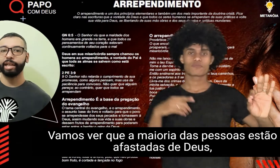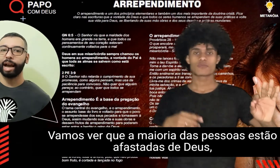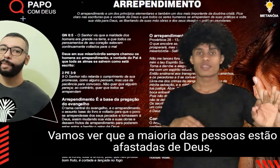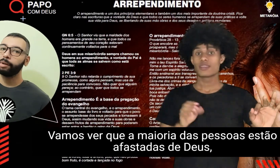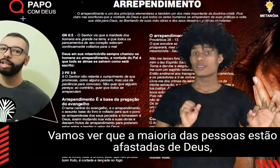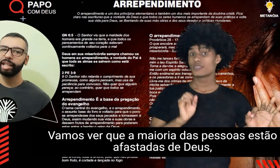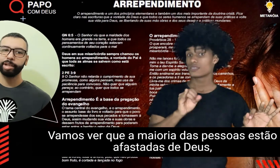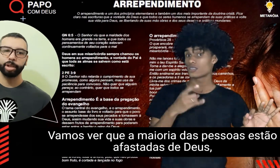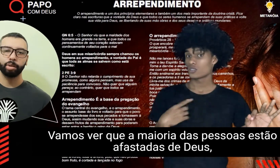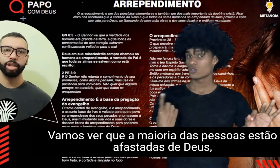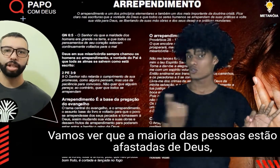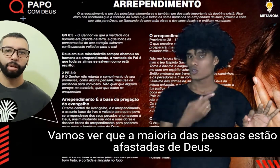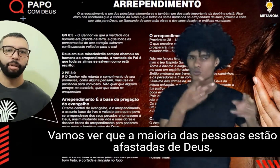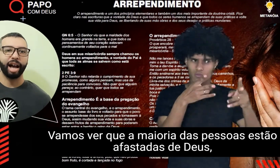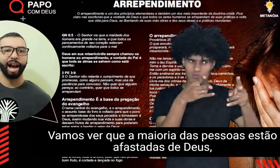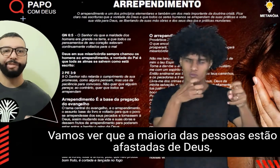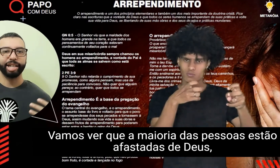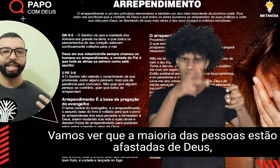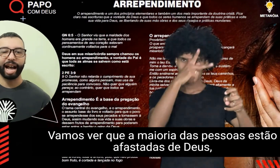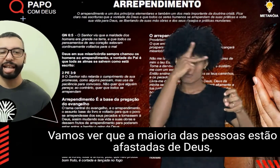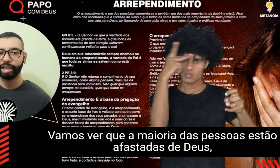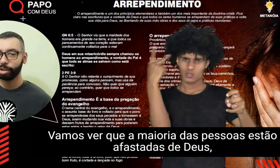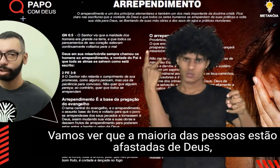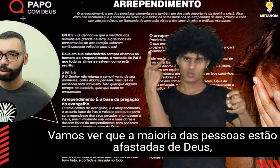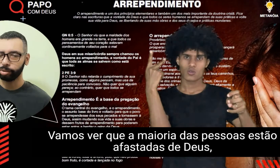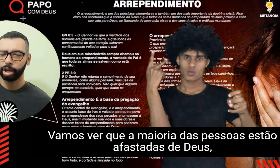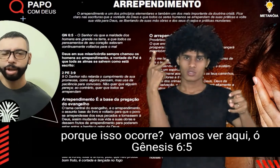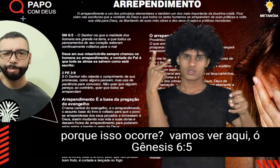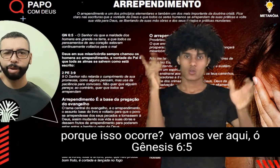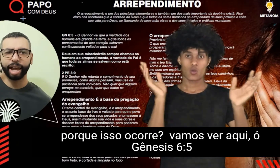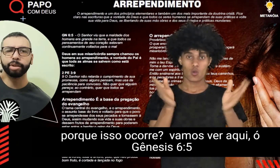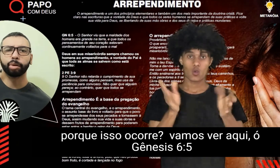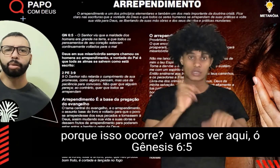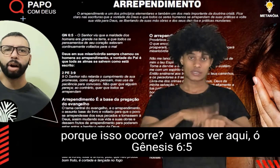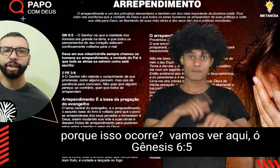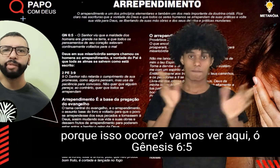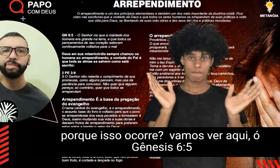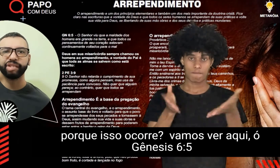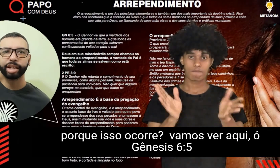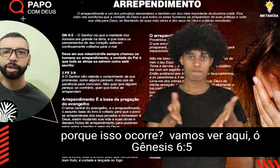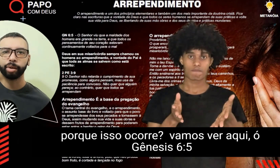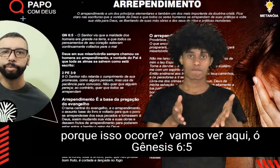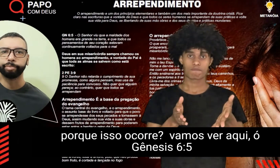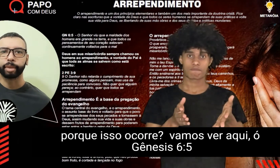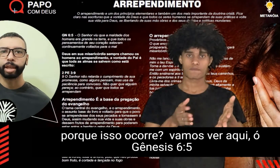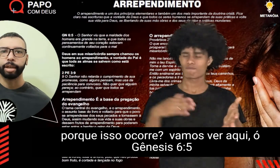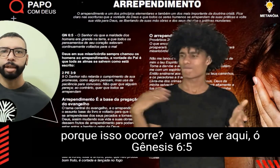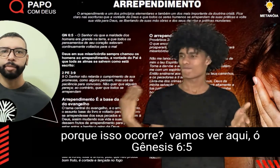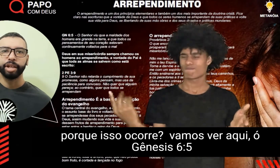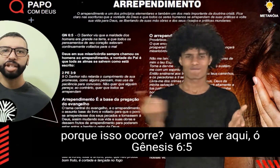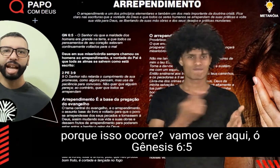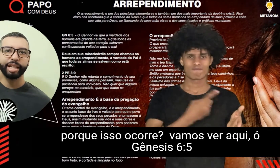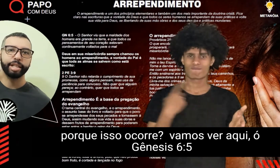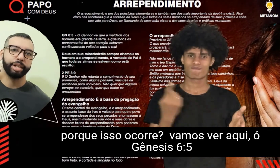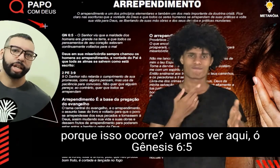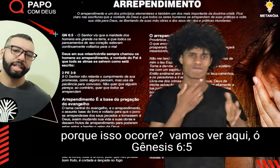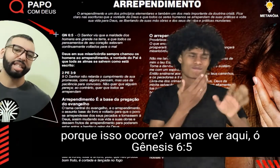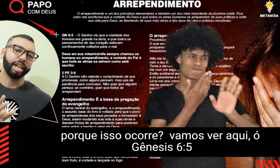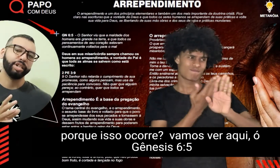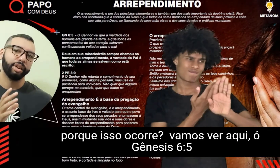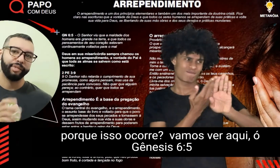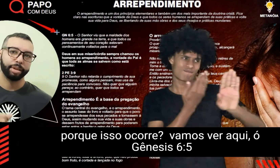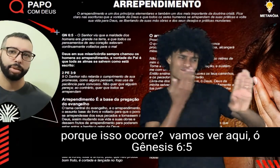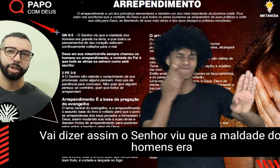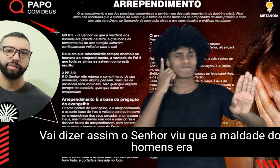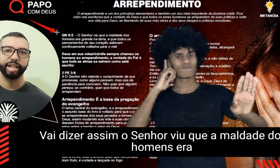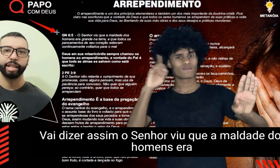ver que a maioria das pessoas estão afastadas de Deus. E por que isso ocorre? Vamos ver aqui, Gênesis